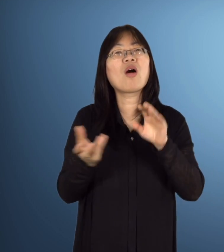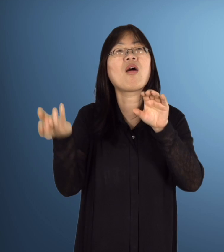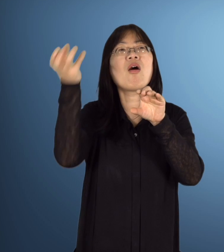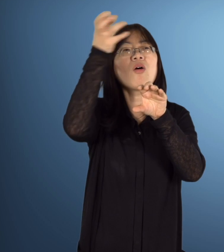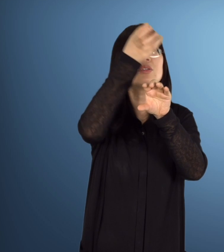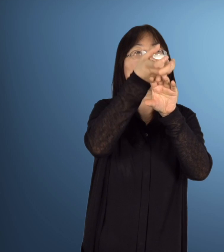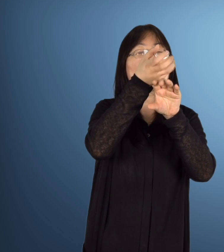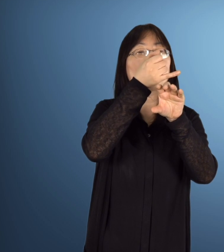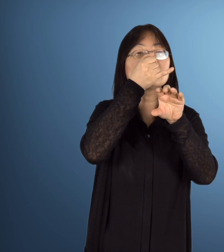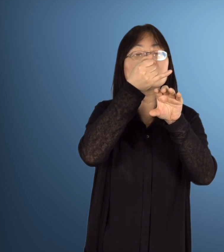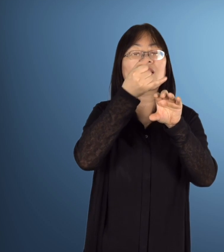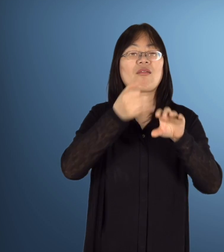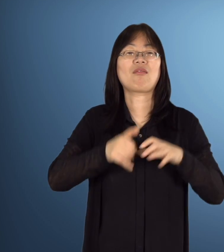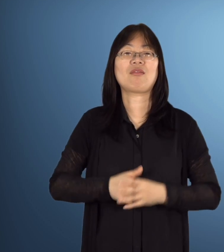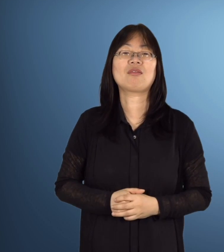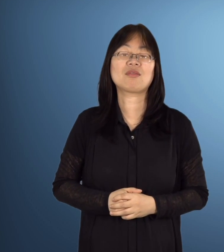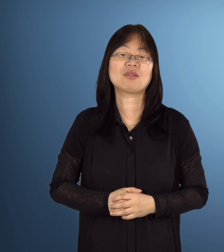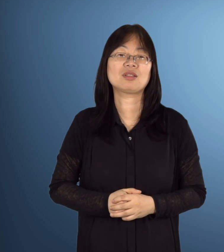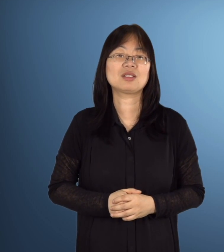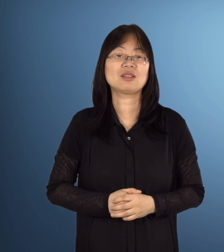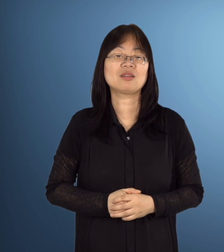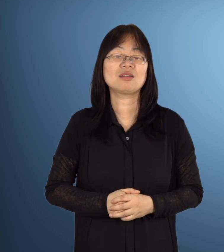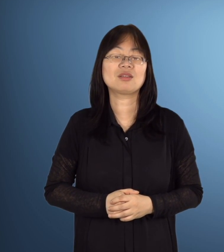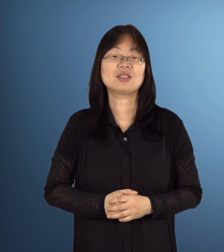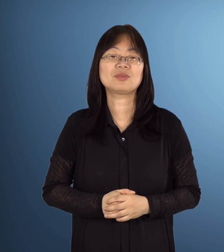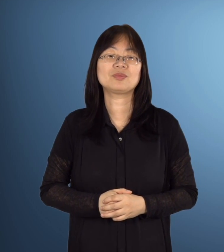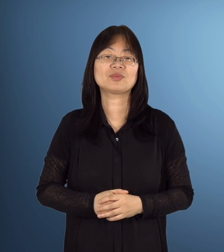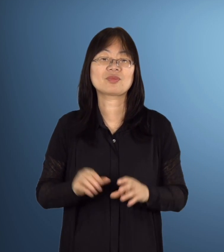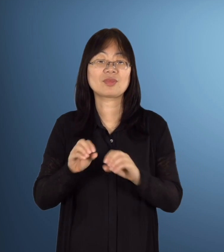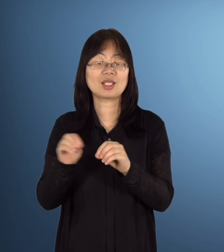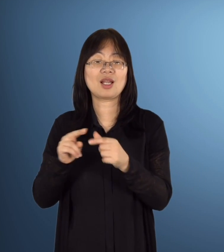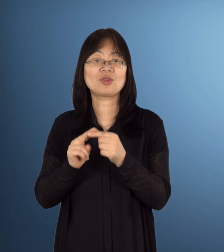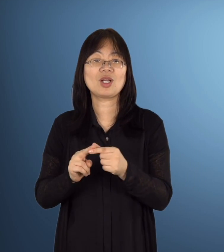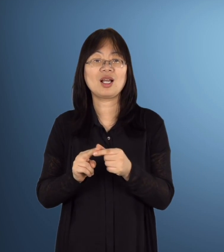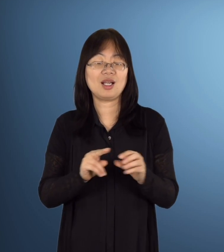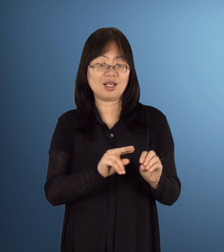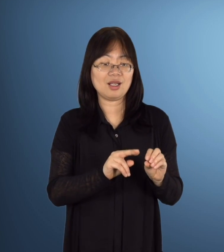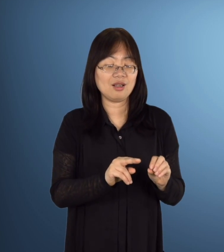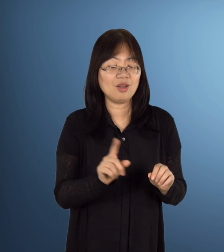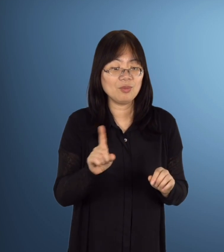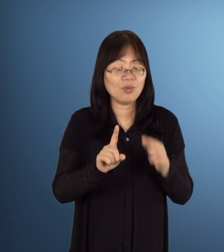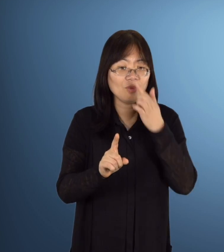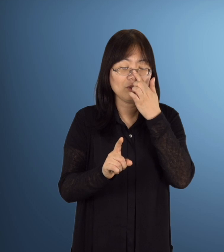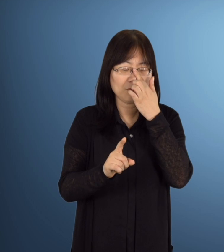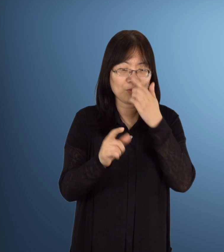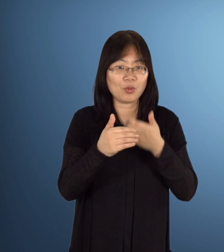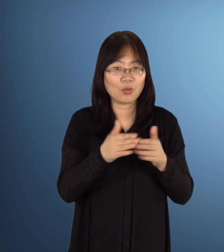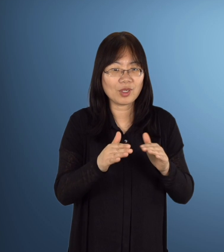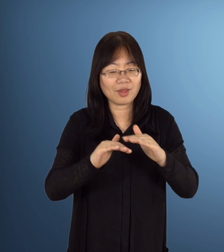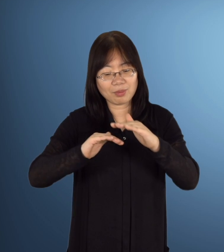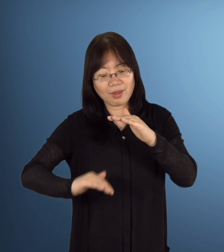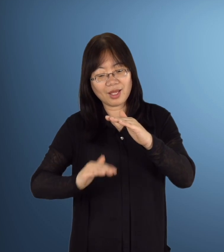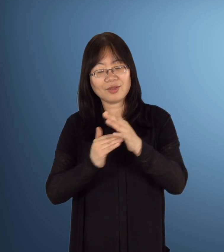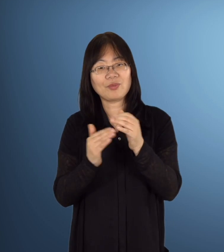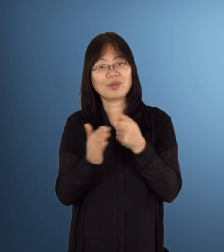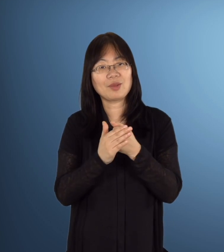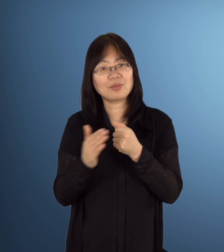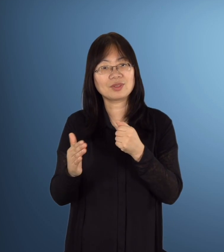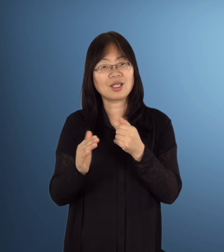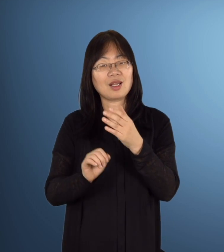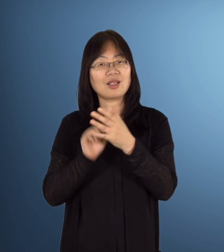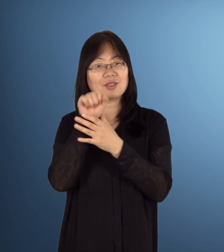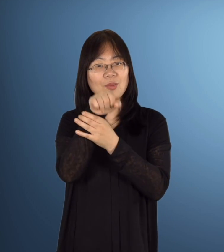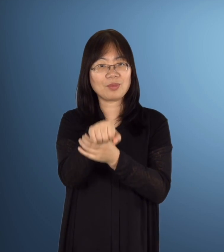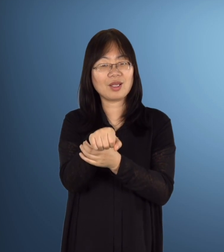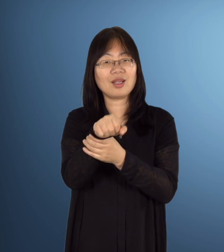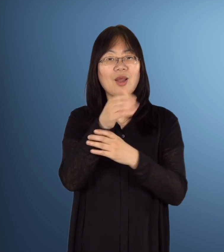얹어지게 돼요. 이렇게 들어 올려지게 돼요. 그러면 땅과 지면과 공간이 생겨서 거기에 이제